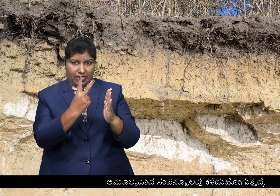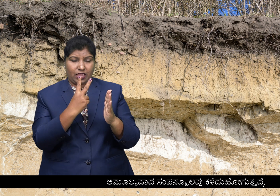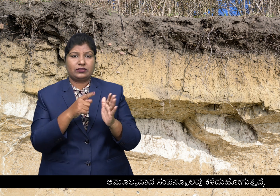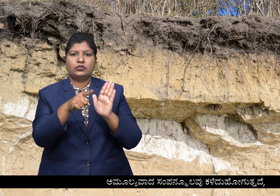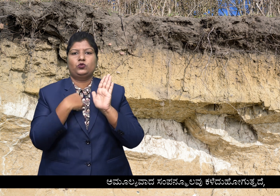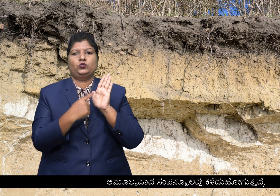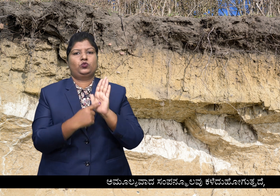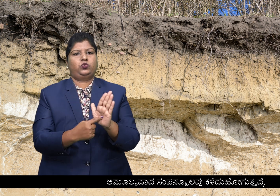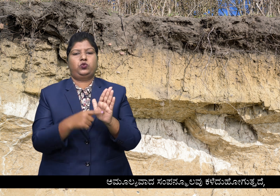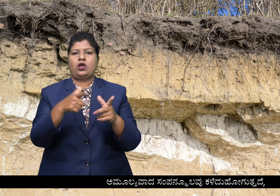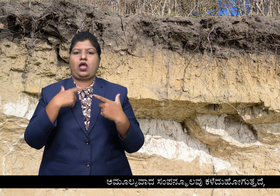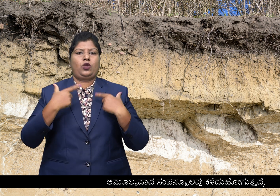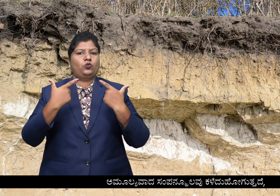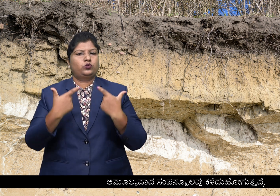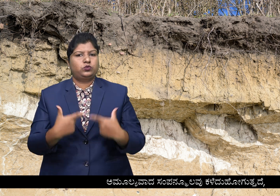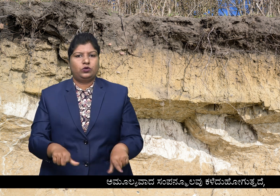ಹೋಗುತ್ತದೆ.